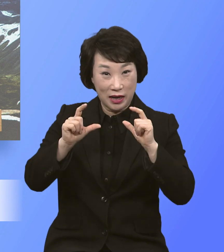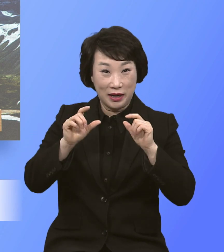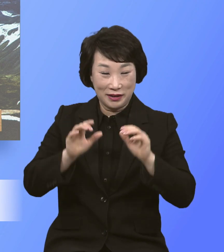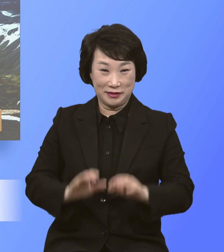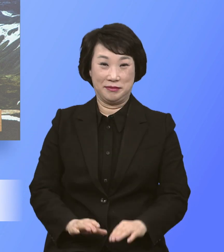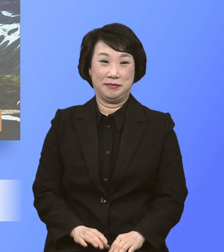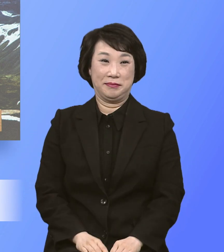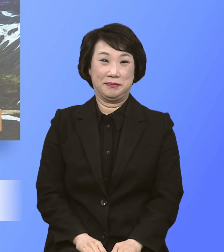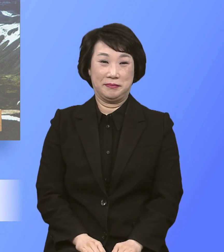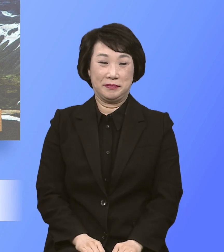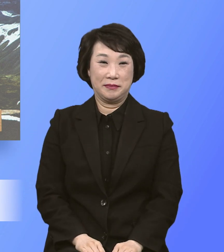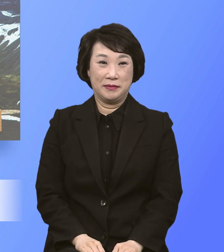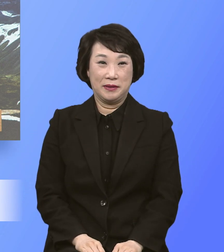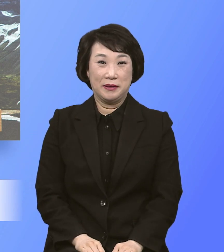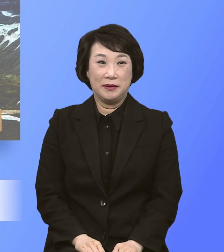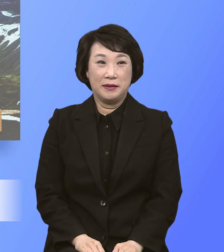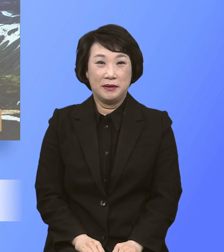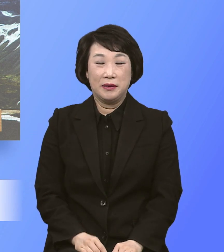말씀하시게 하라,